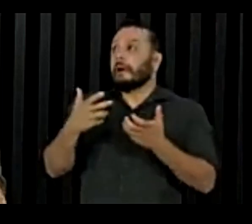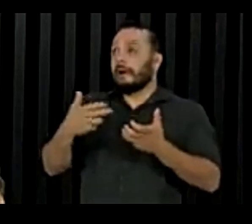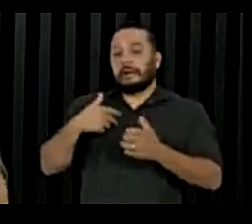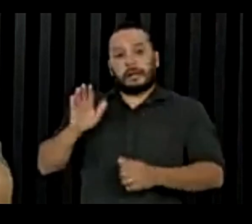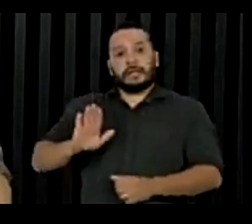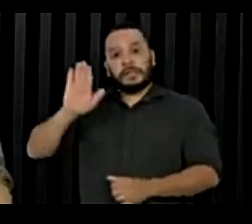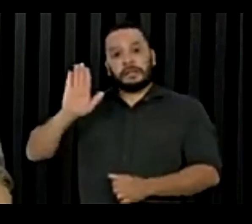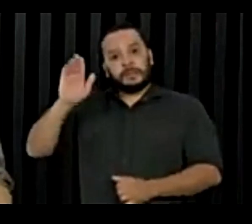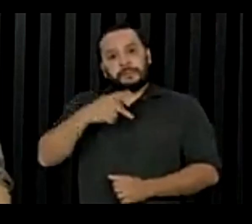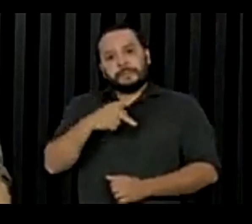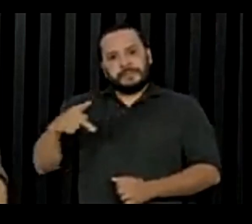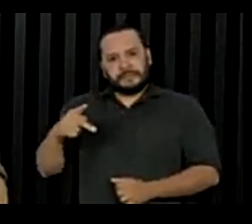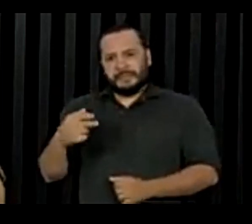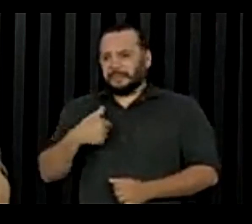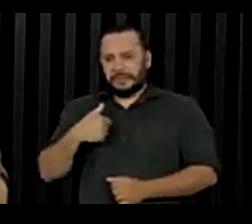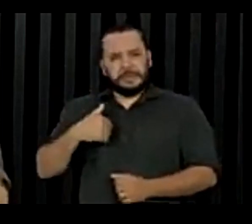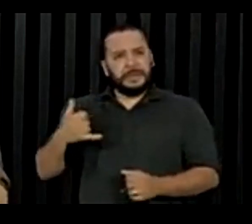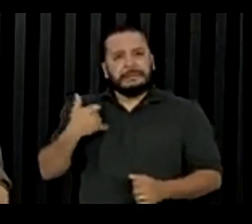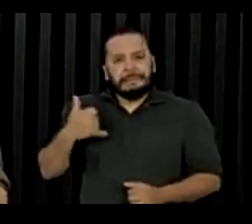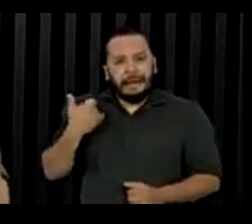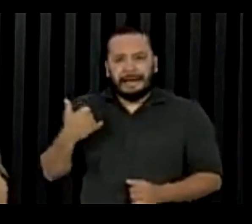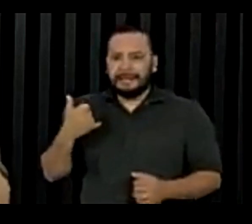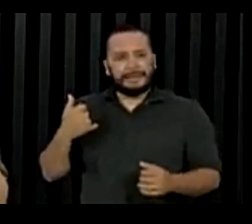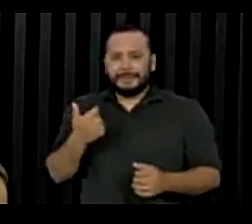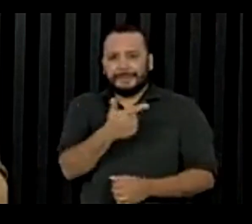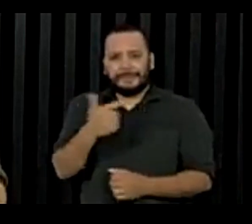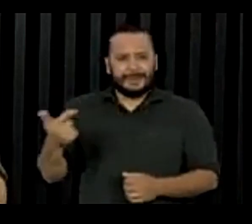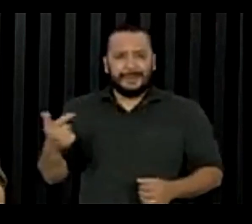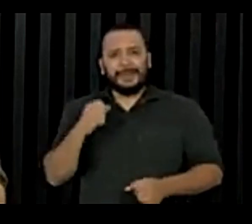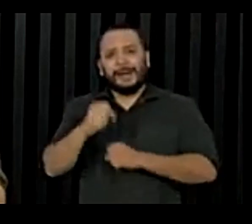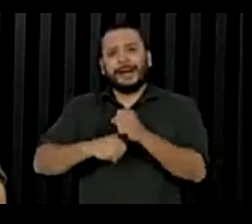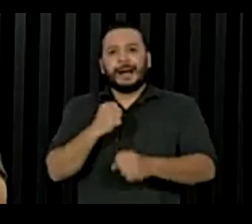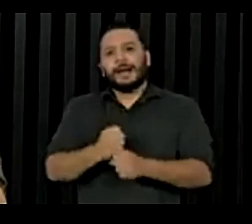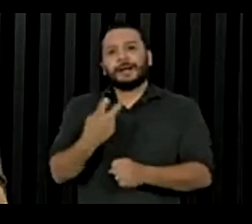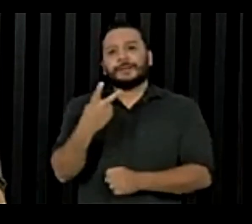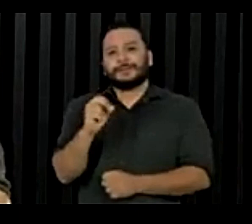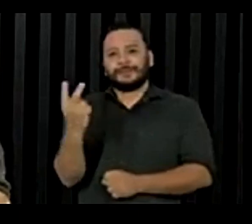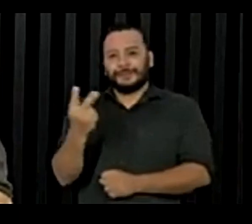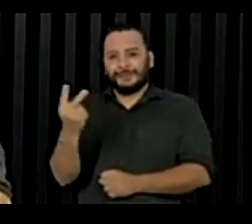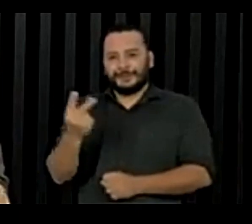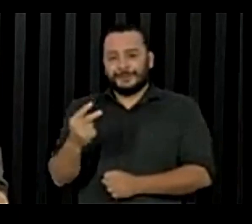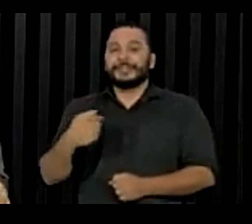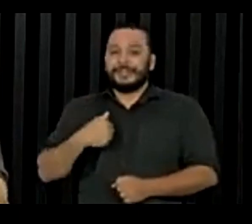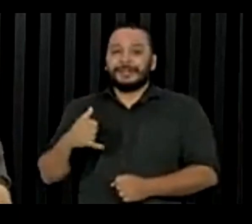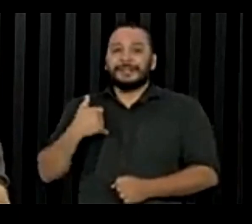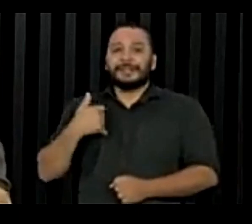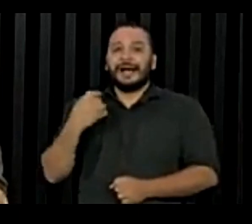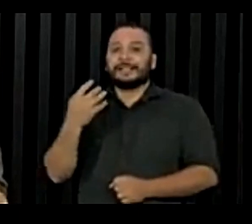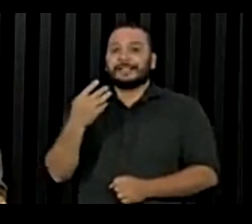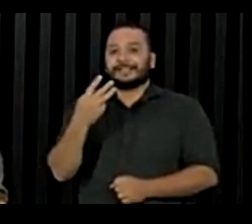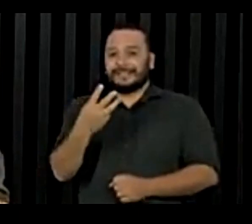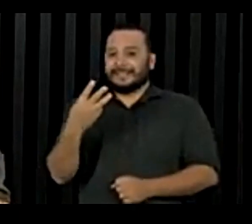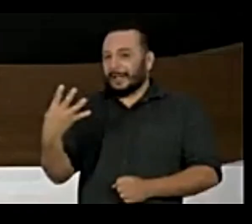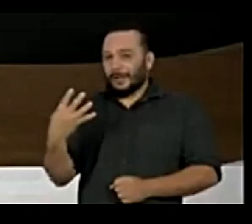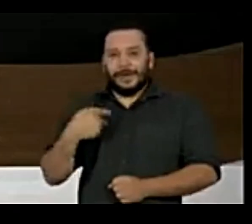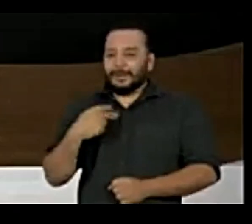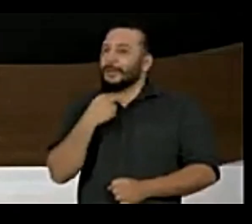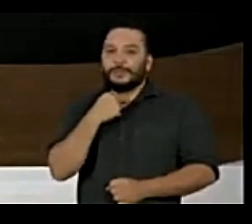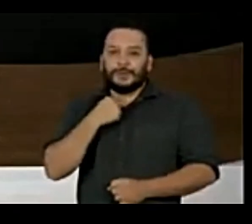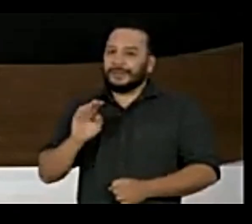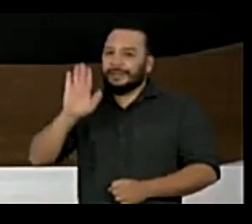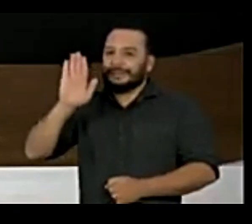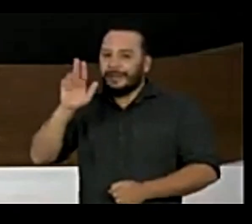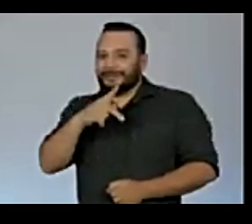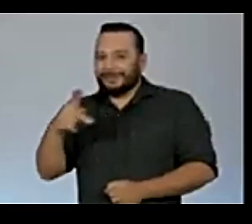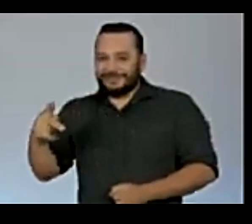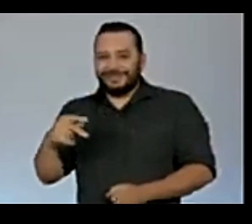presidencial, eu não tenho nem idade para ser candidato em 2022, tá? Eu vou ter 34 anos, eu não posso me candidatar. Porque existe